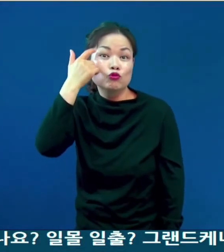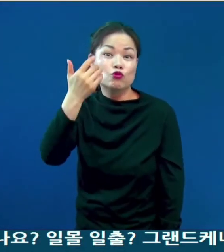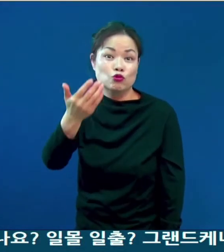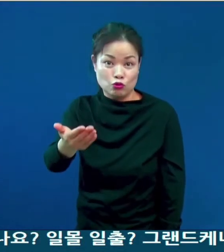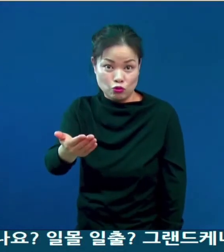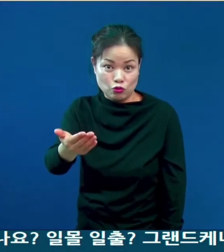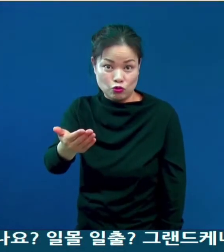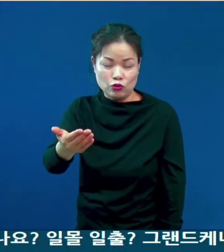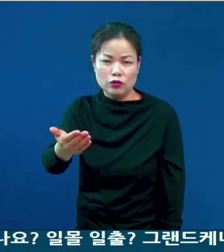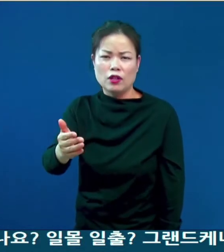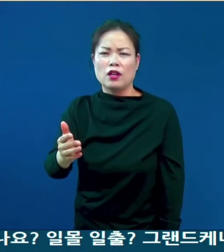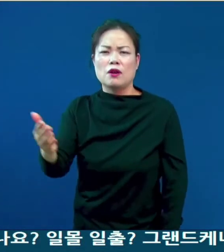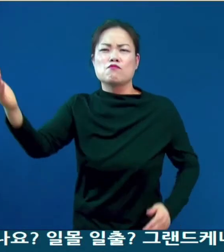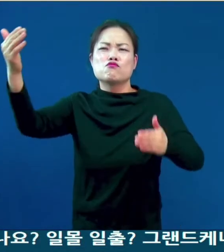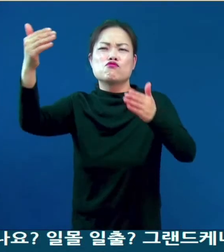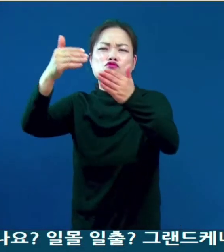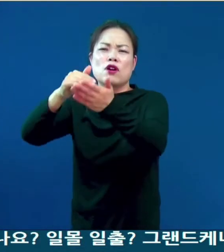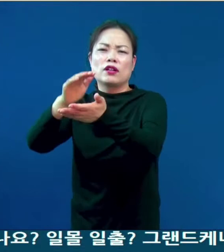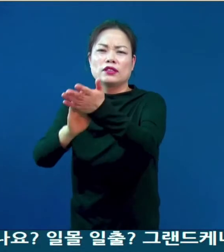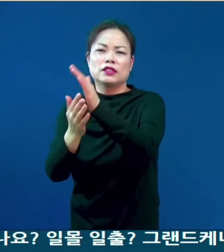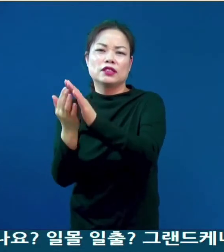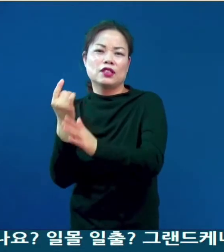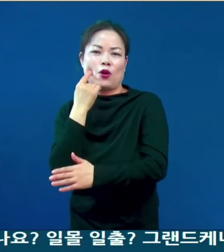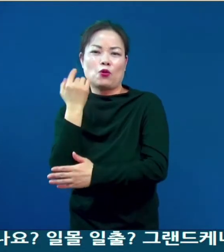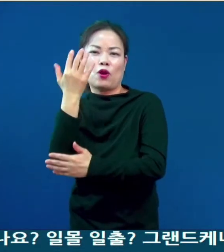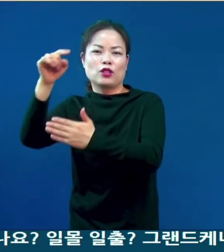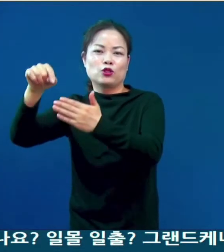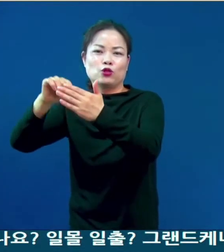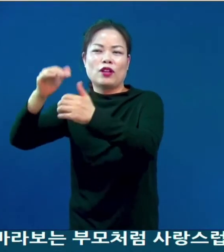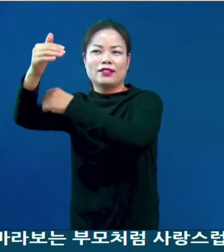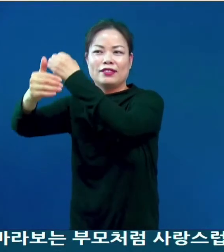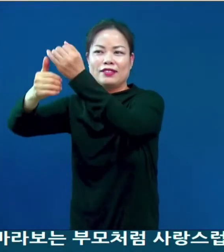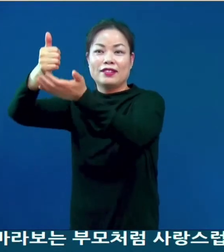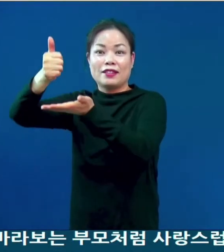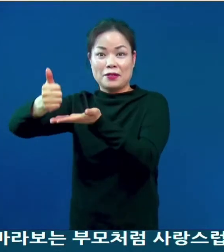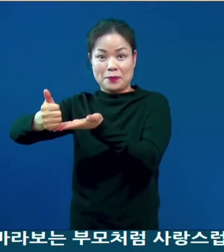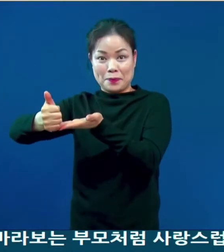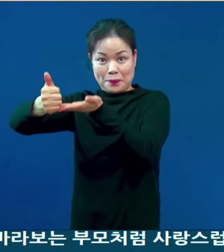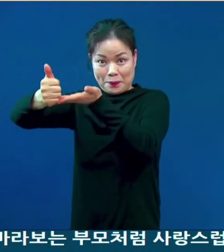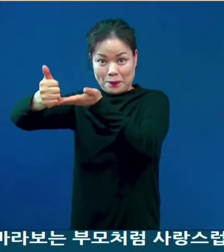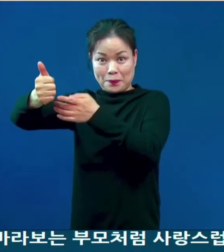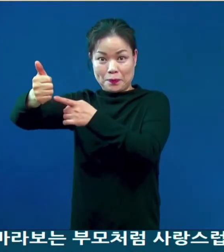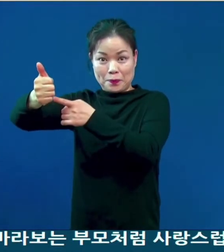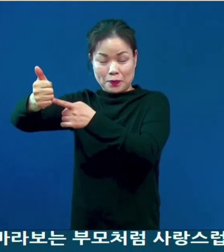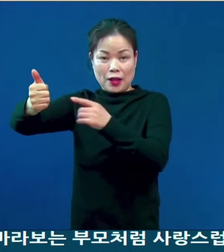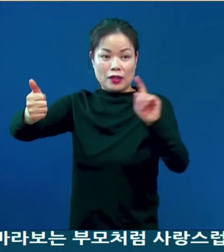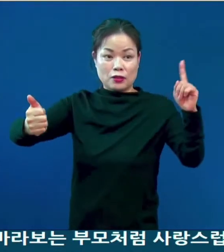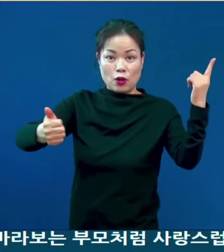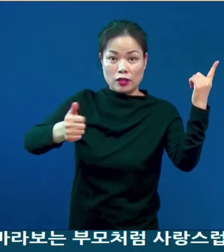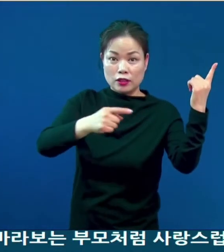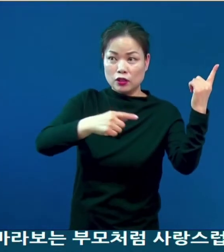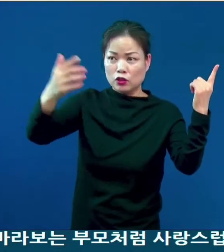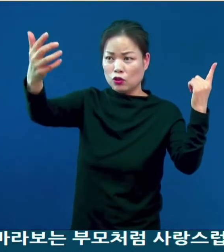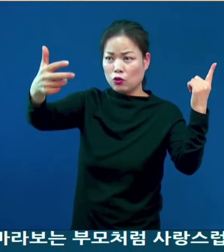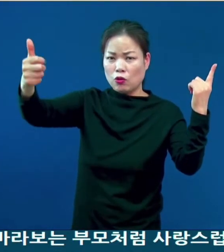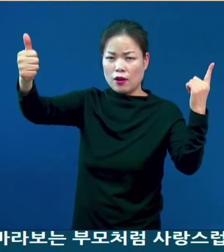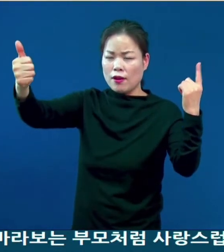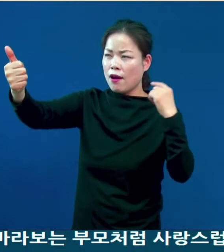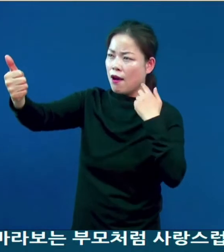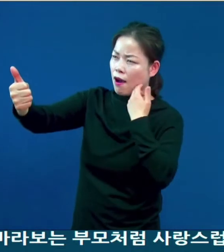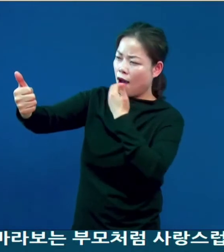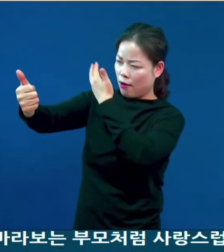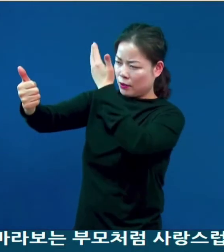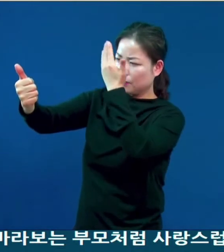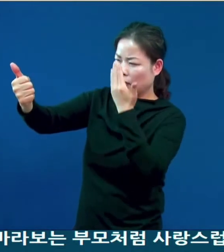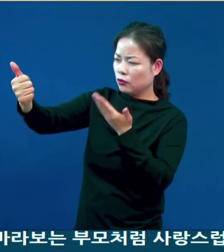바로 무한하신 영광 중에 계신 하나님입니다. 그것은 다윗은 여호와의